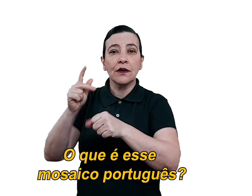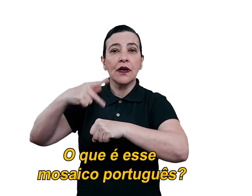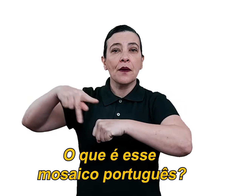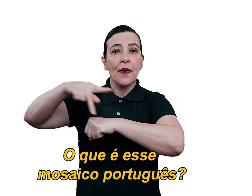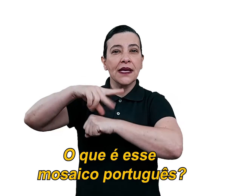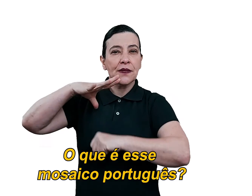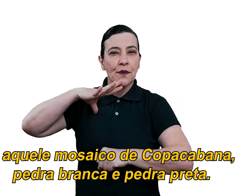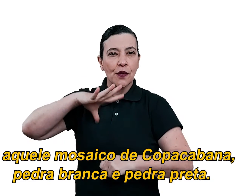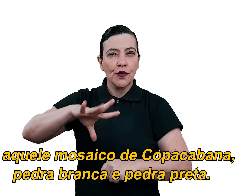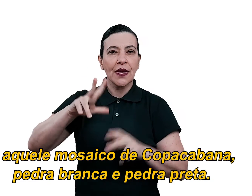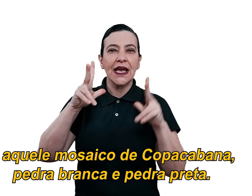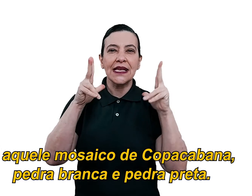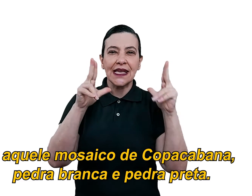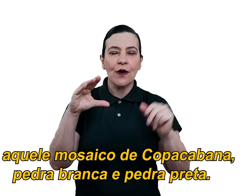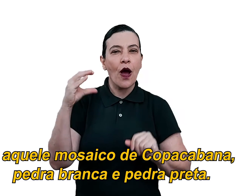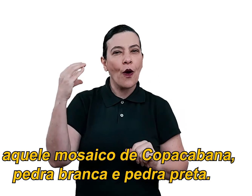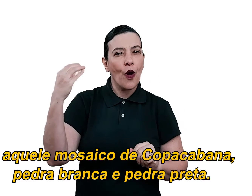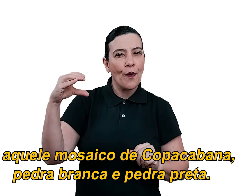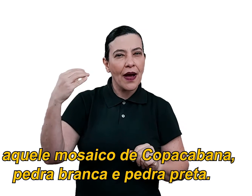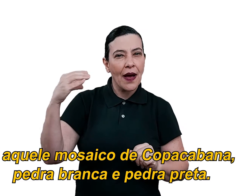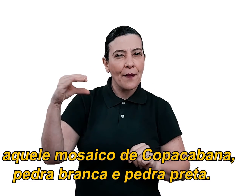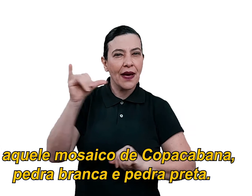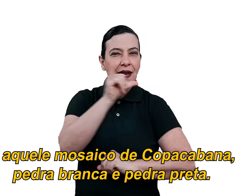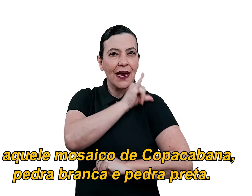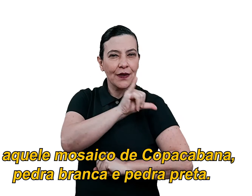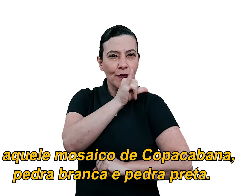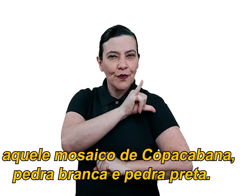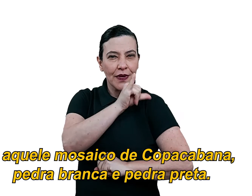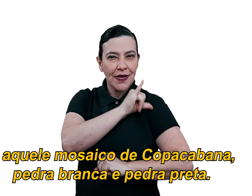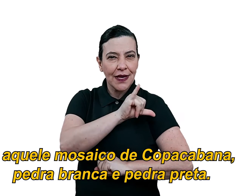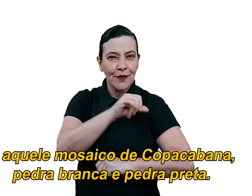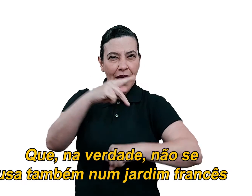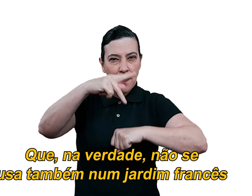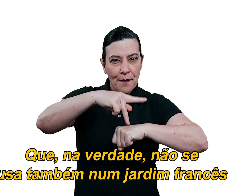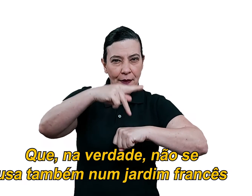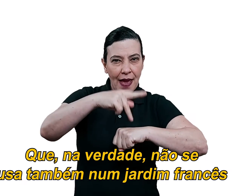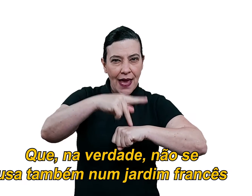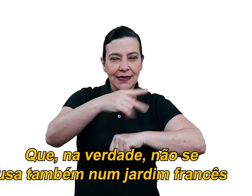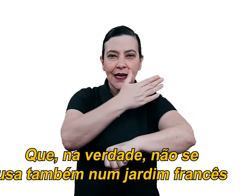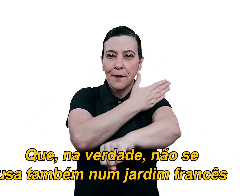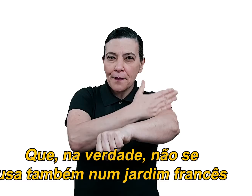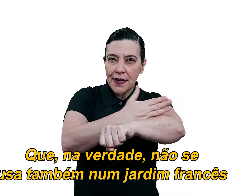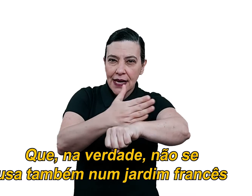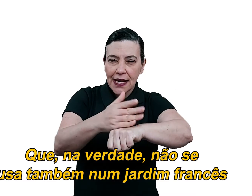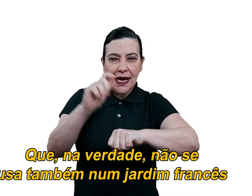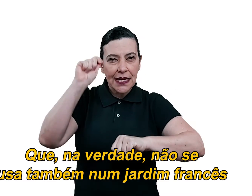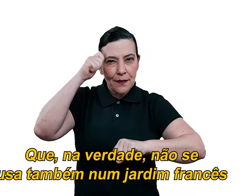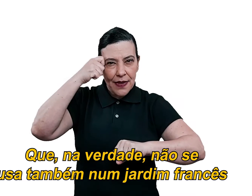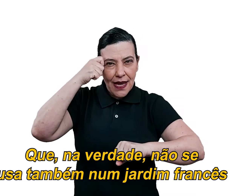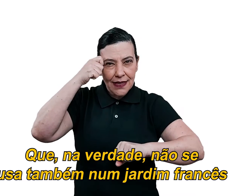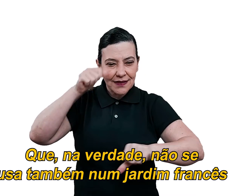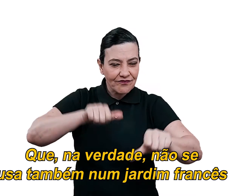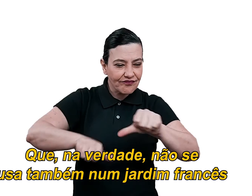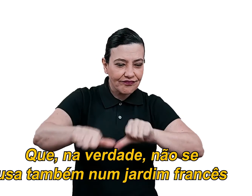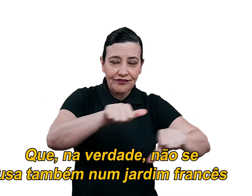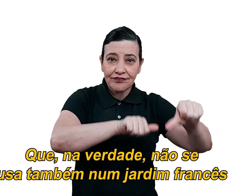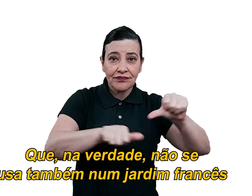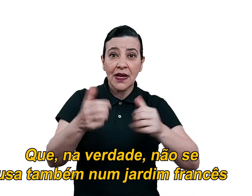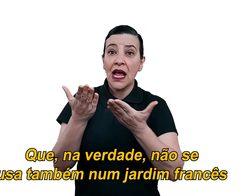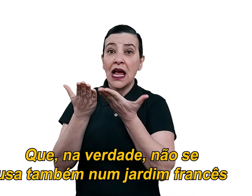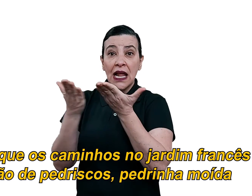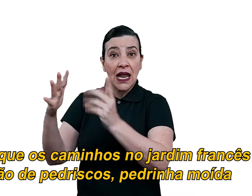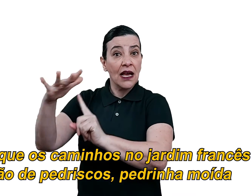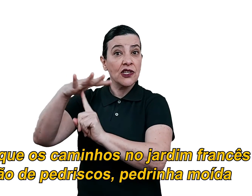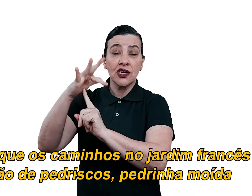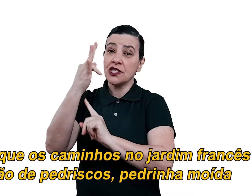mosaico português? É aquele mosaico de Copacabana. Pedra branca e pedra preta. Então, E, na verdade, não se usa também no jardim